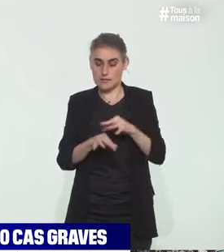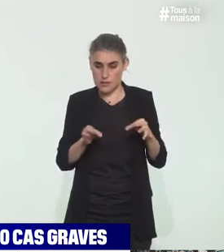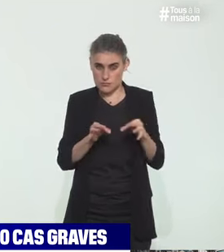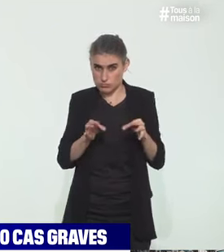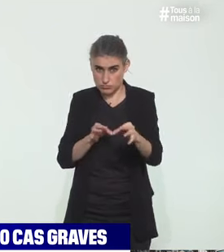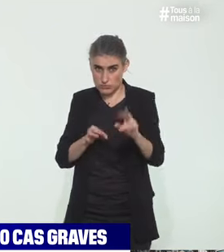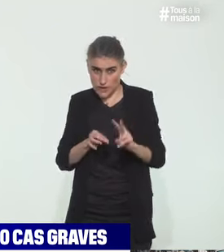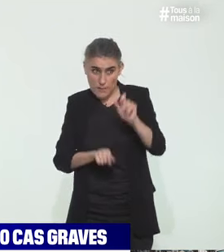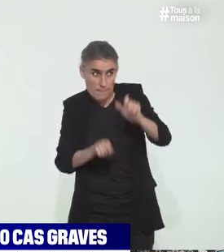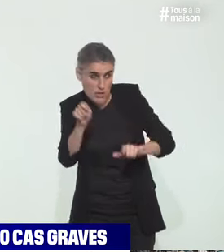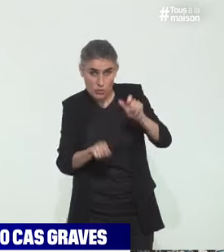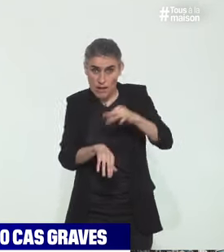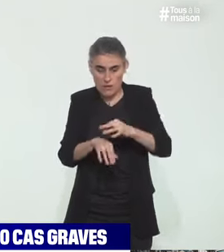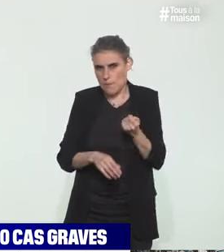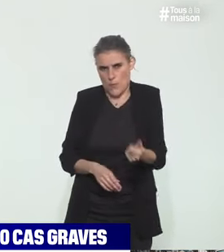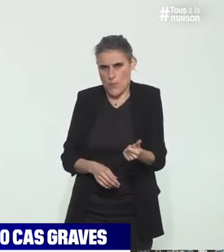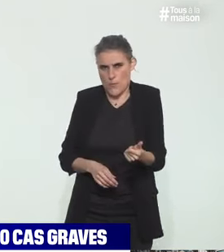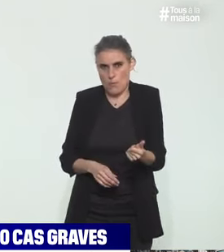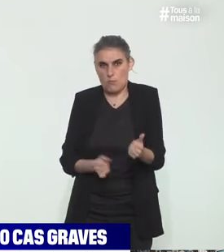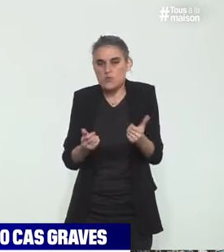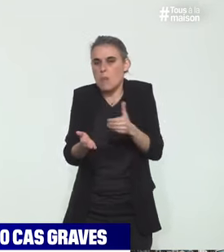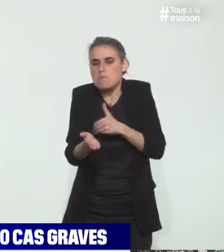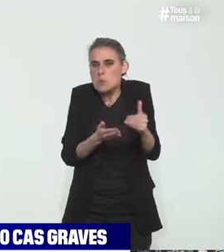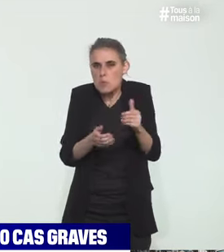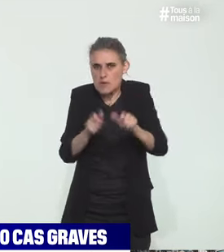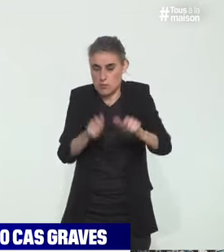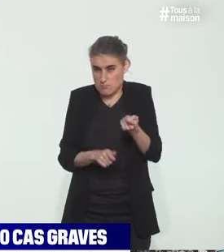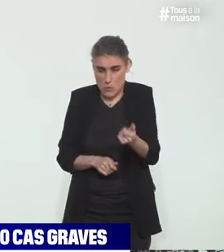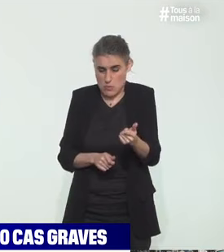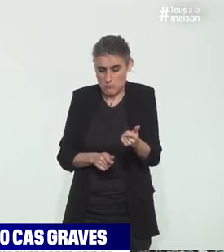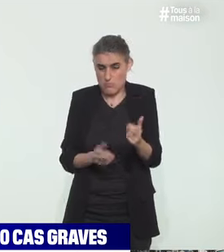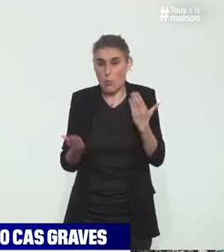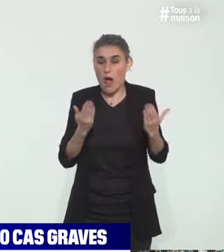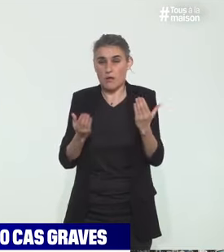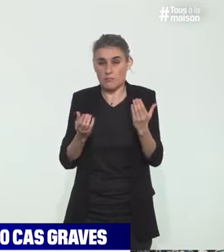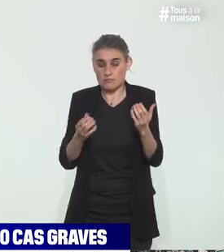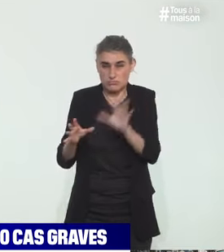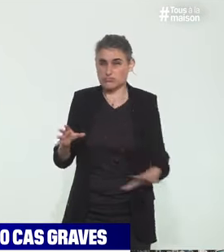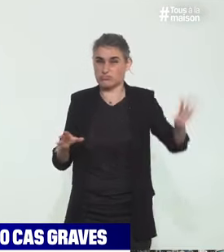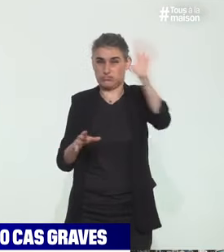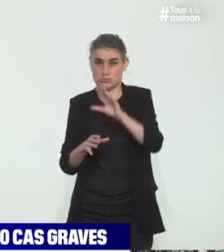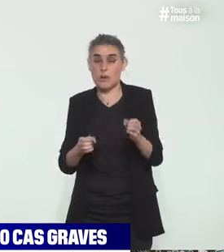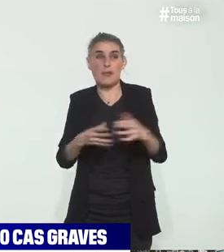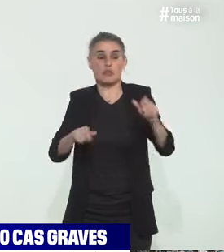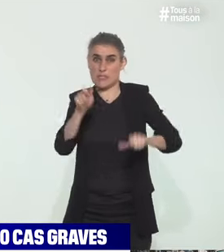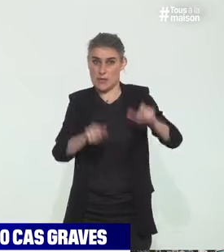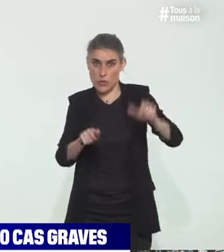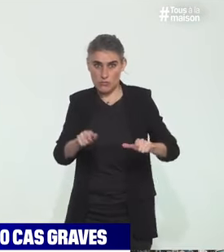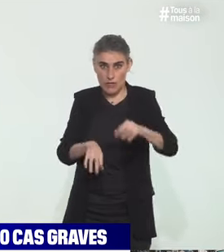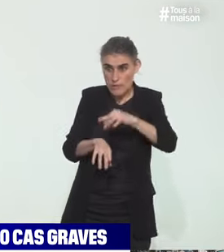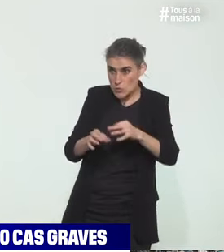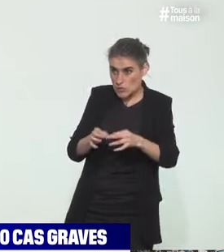touché relativement peu de Français. Quelques millions de Français, pas plus. Donc l'immense majorité des Français n'a pas rencontré le virus et